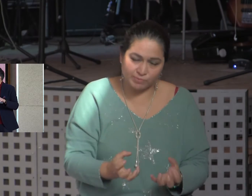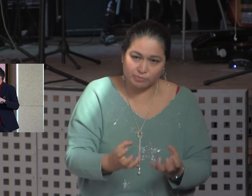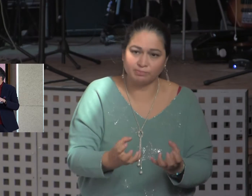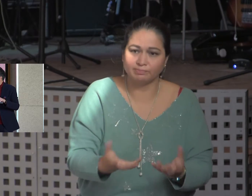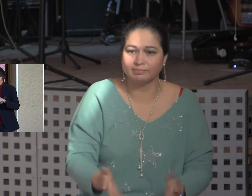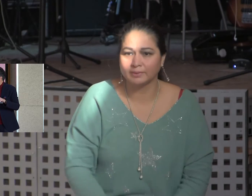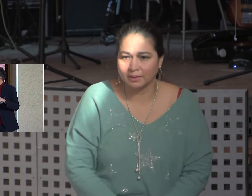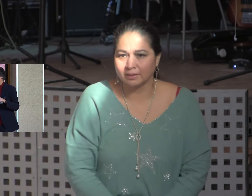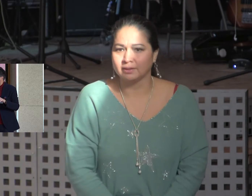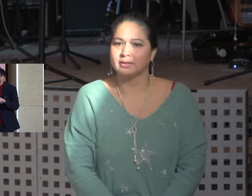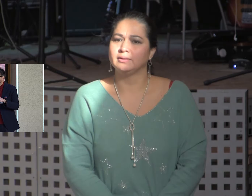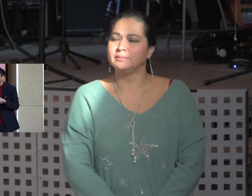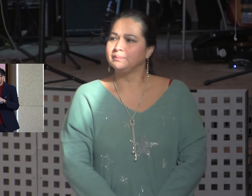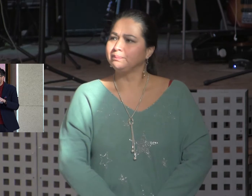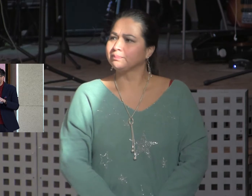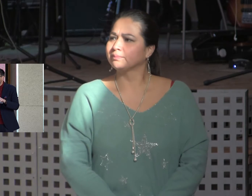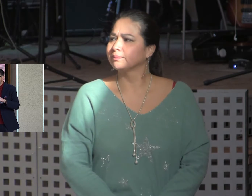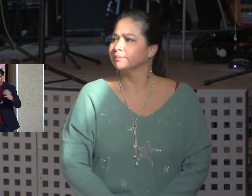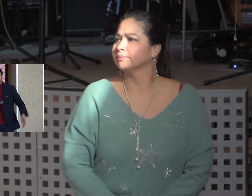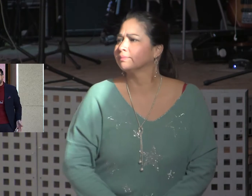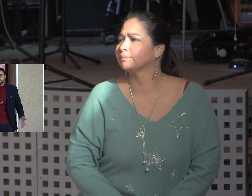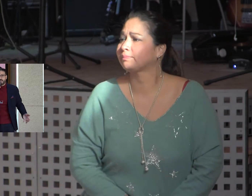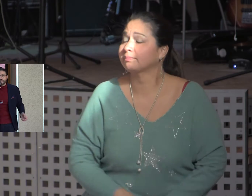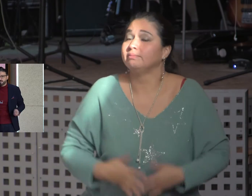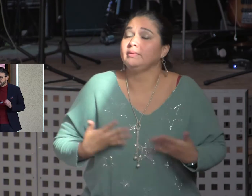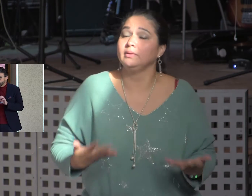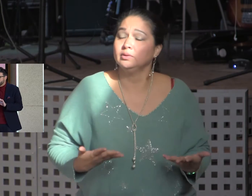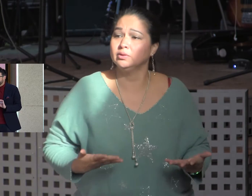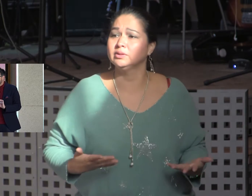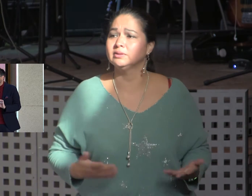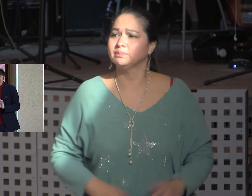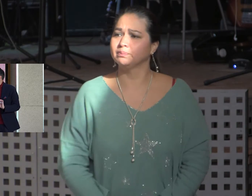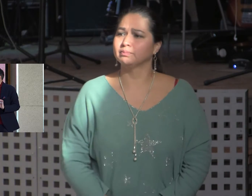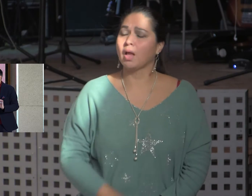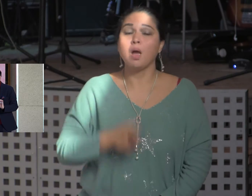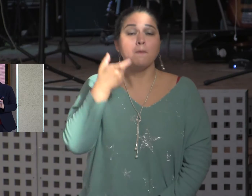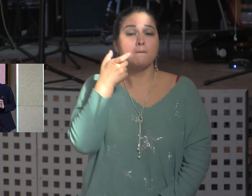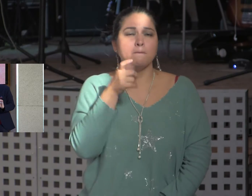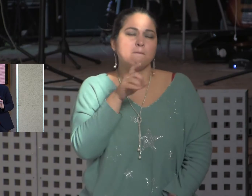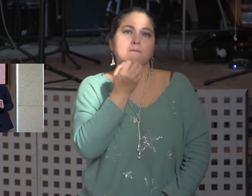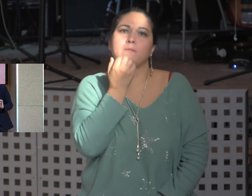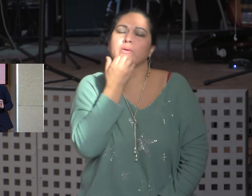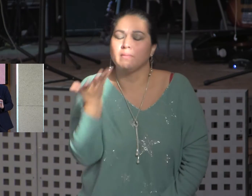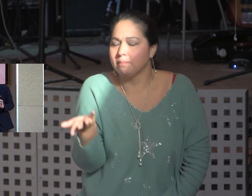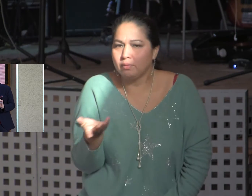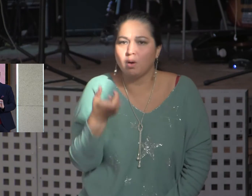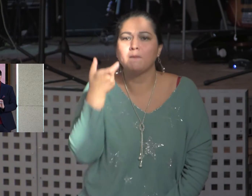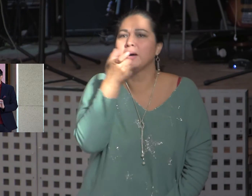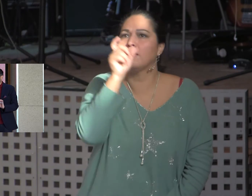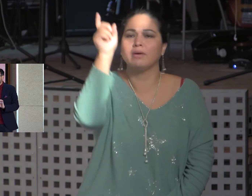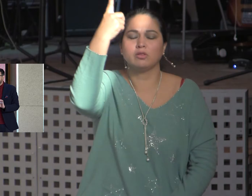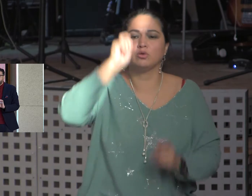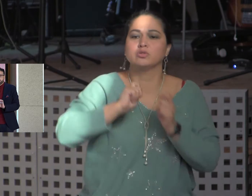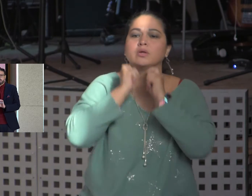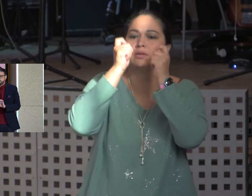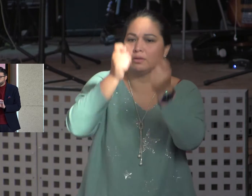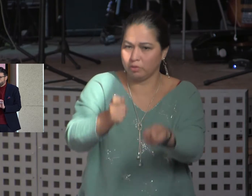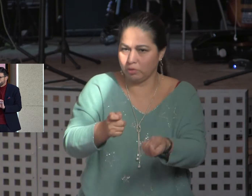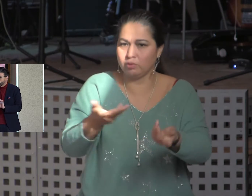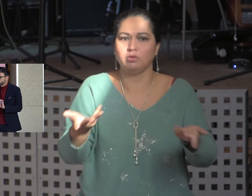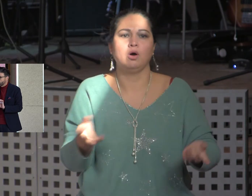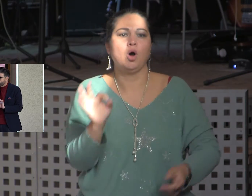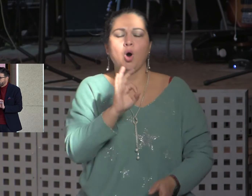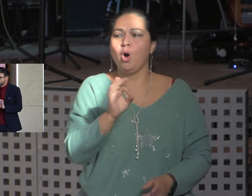Como decía antes, ¿a qué me refiero? A una palabra de Dios que te fue dada, a una relación con hermanos,